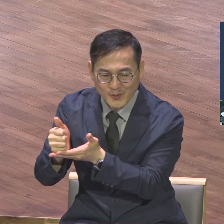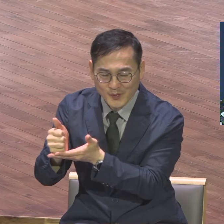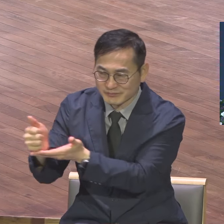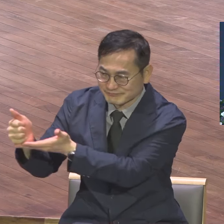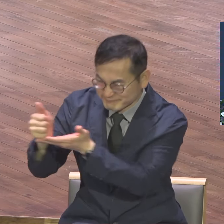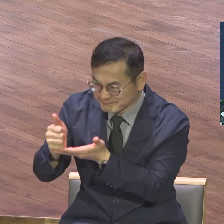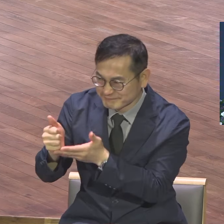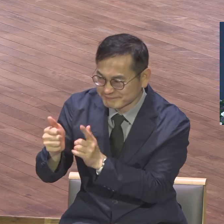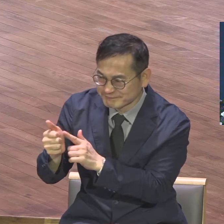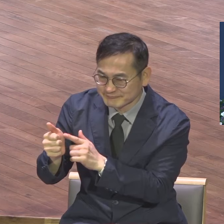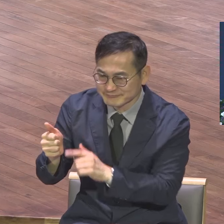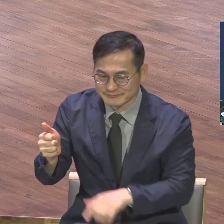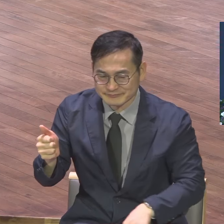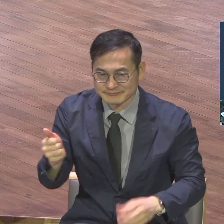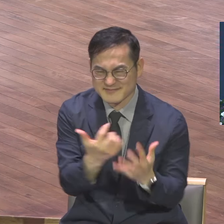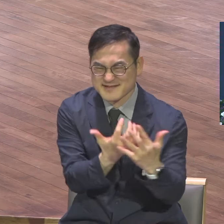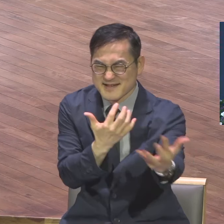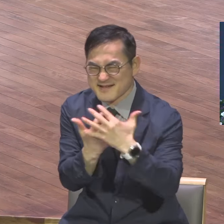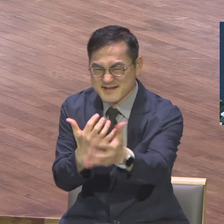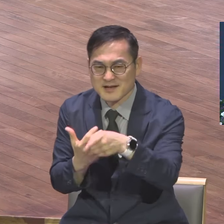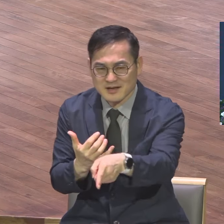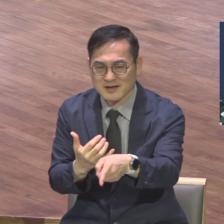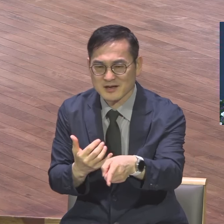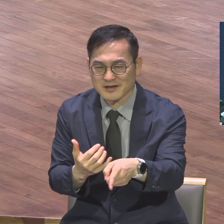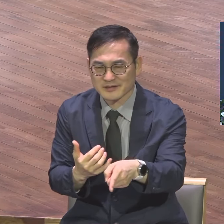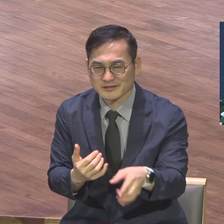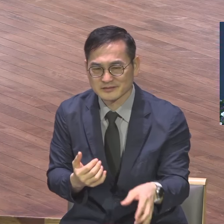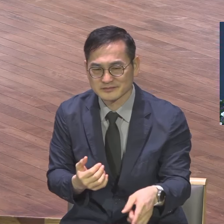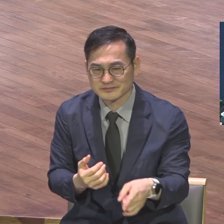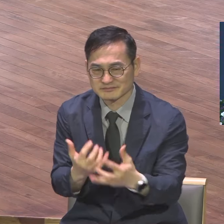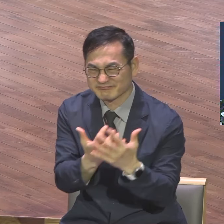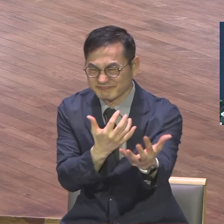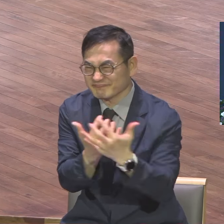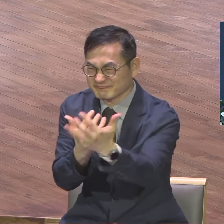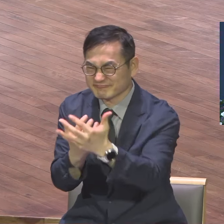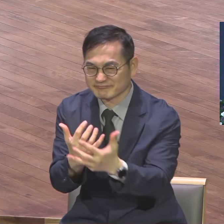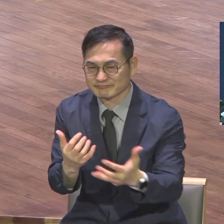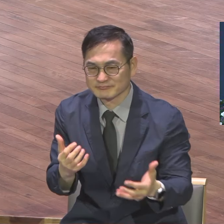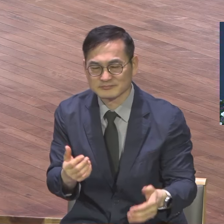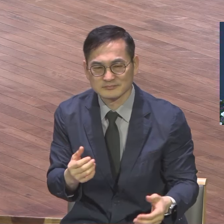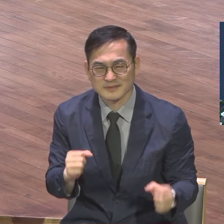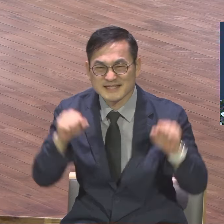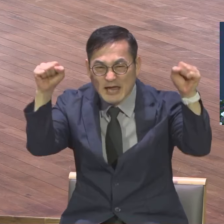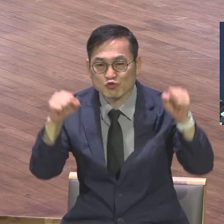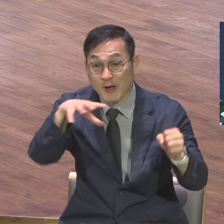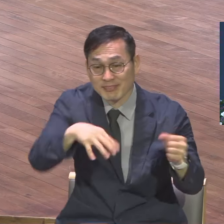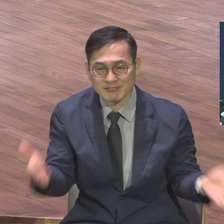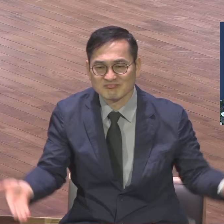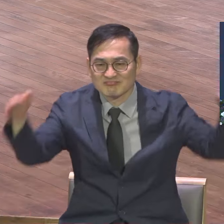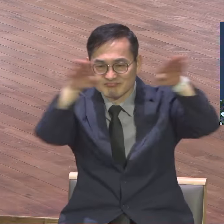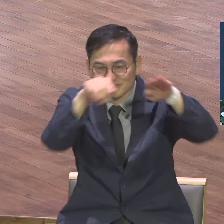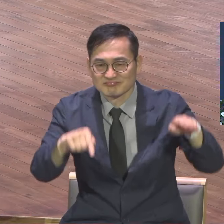채권 개인 돈 주고 빌려가지고 부산에 그냥 수천 명 청인들 모아가지고 부산 뒤집자.